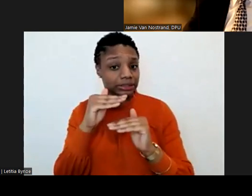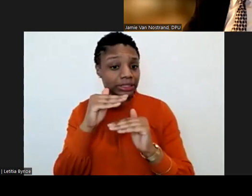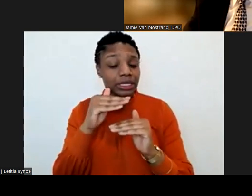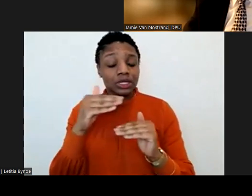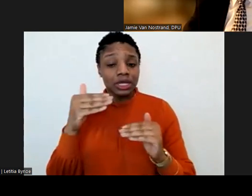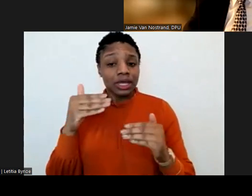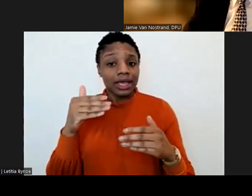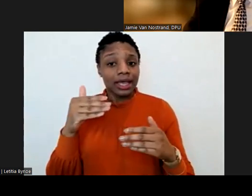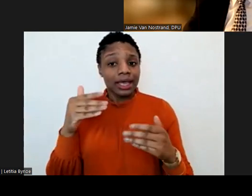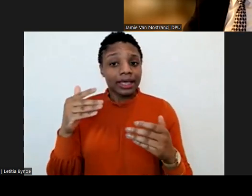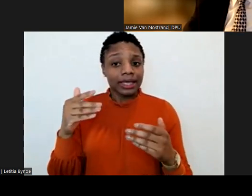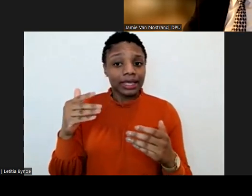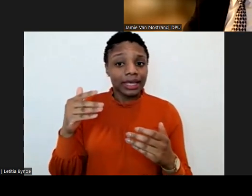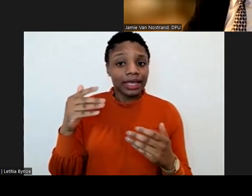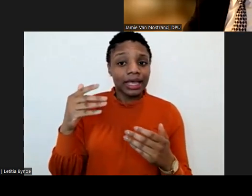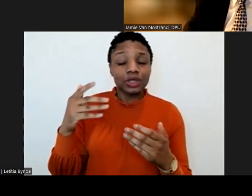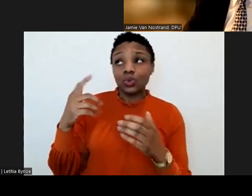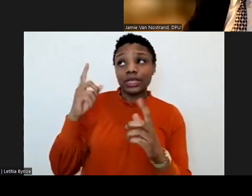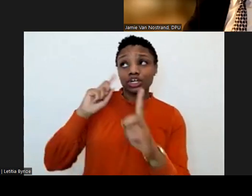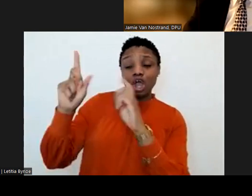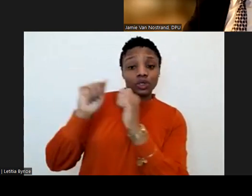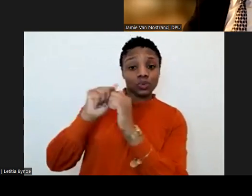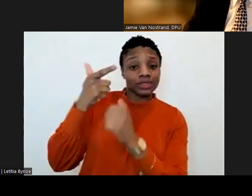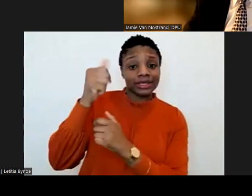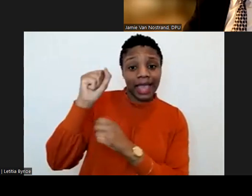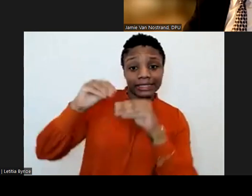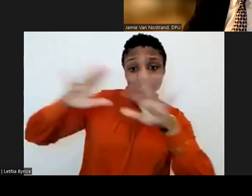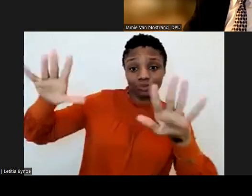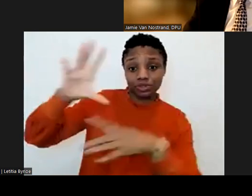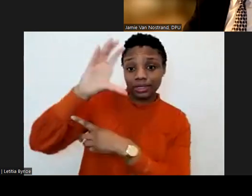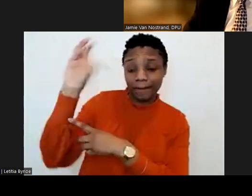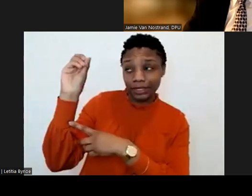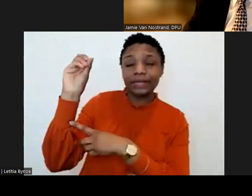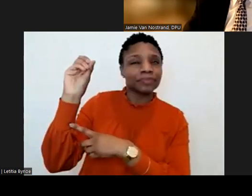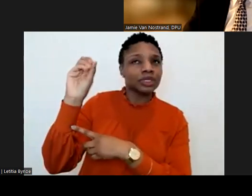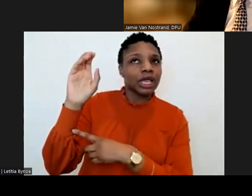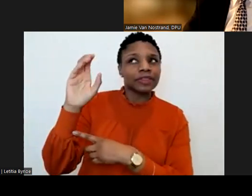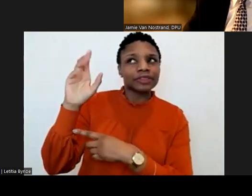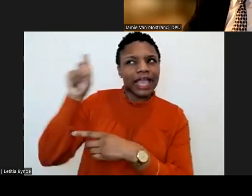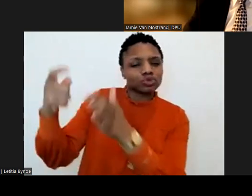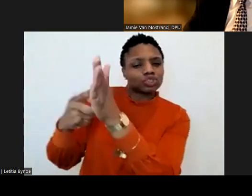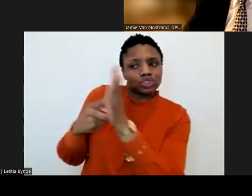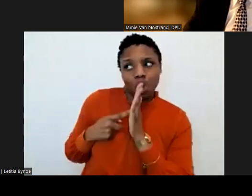por sectores estas eh emisiones de eh